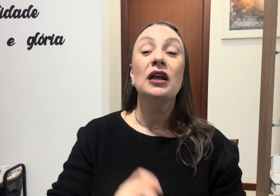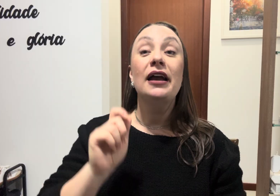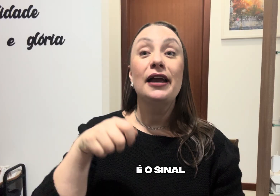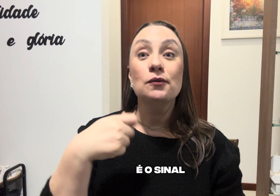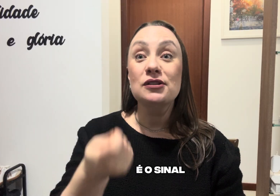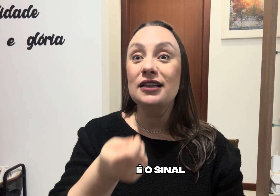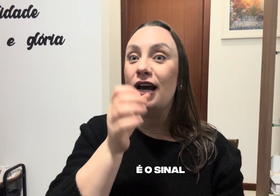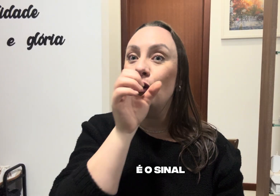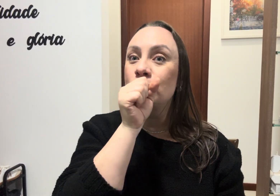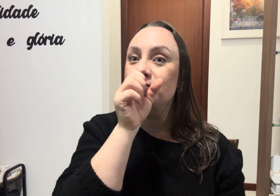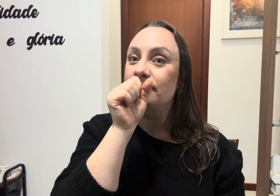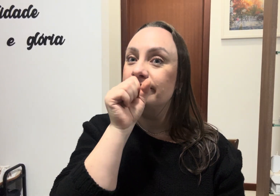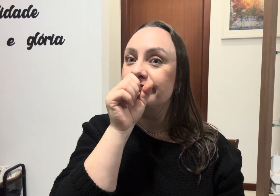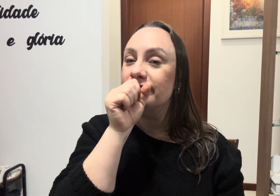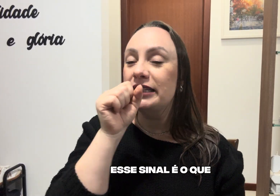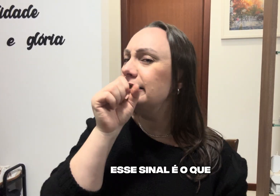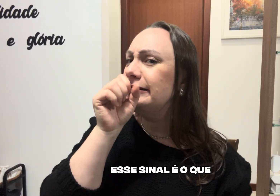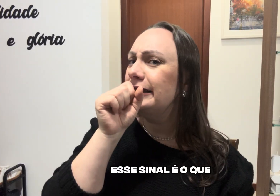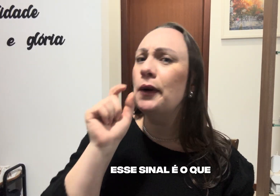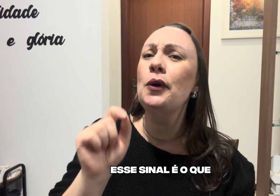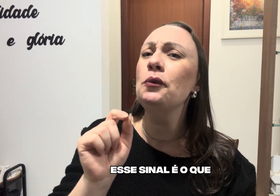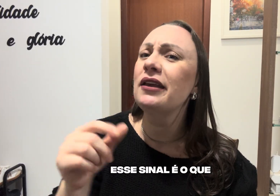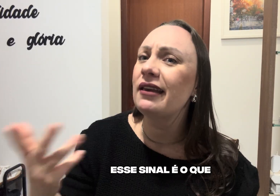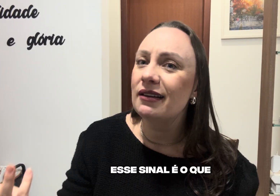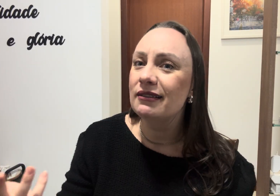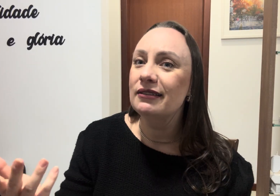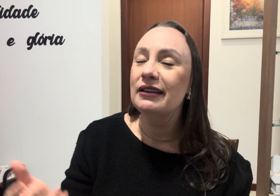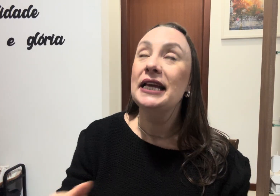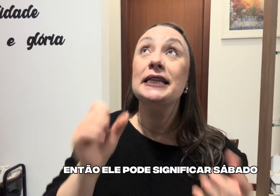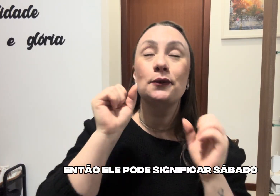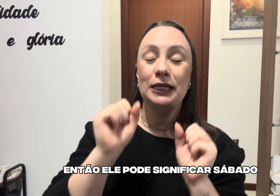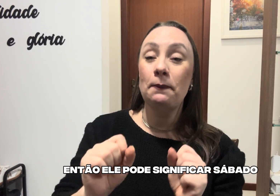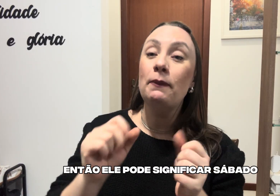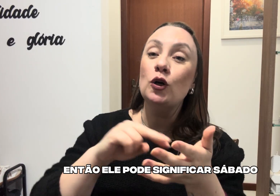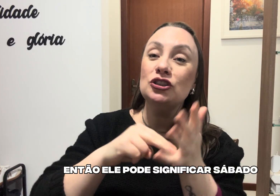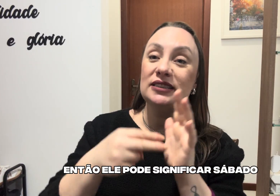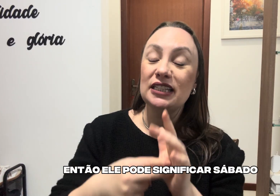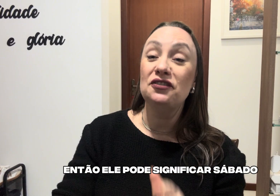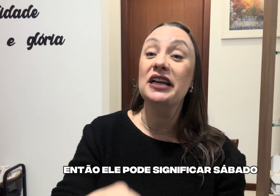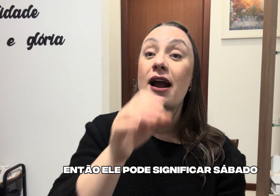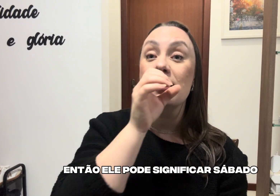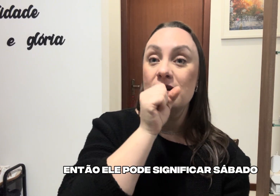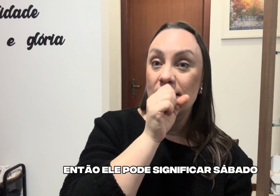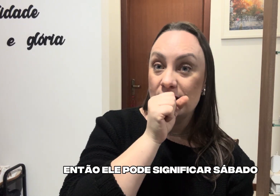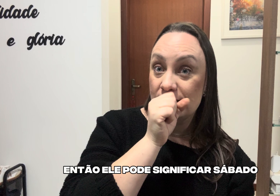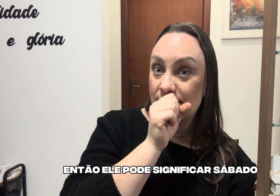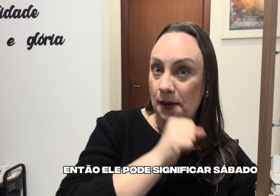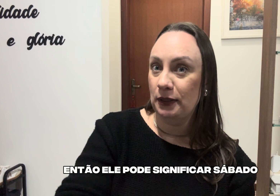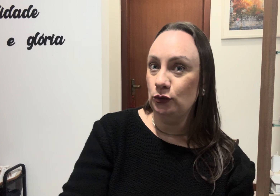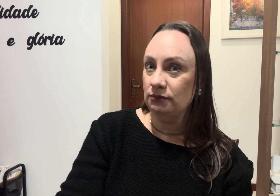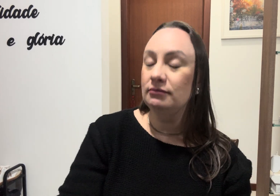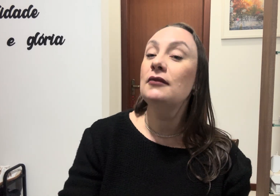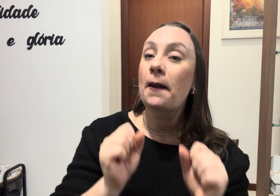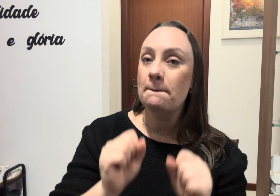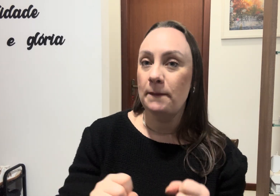é o sinal. Esse sinal é o quê? Então, ele pode significar sábado,